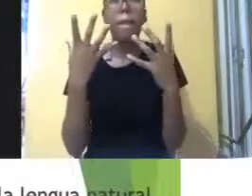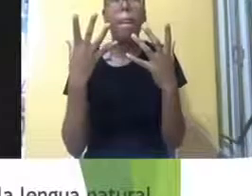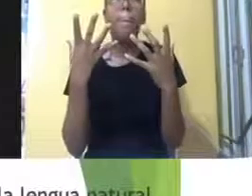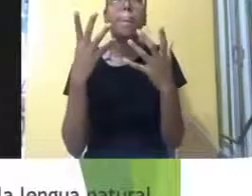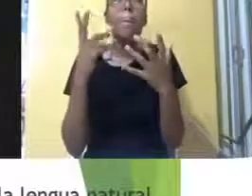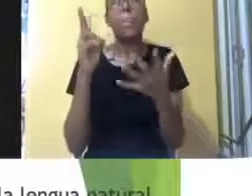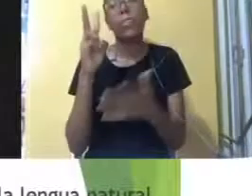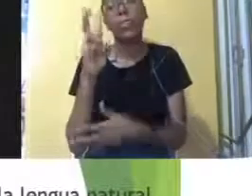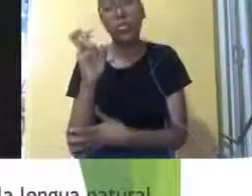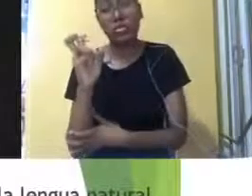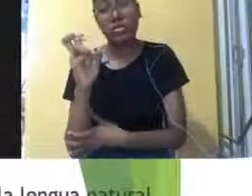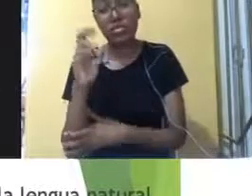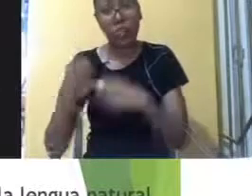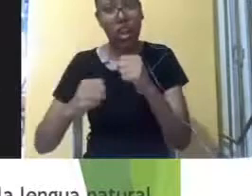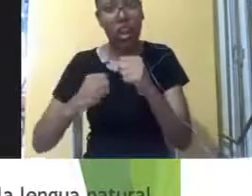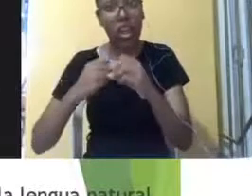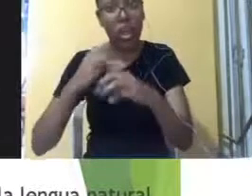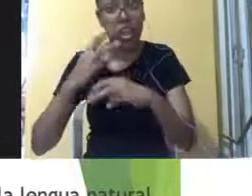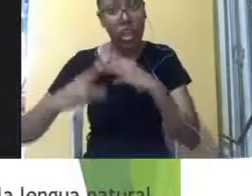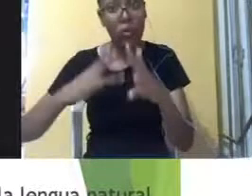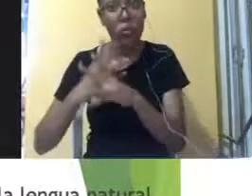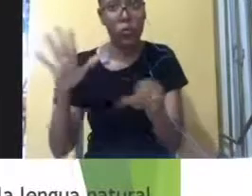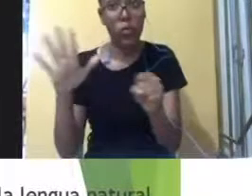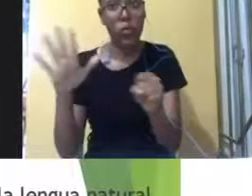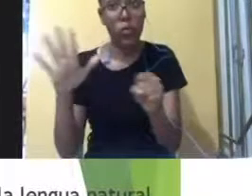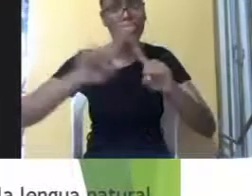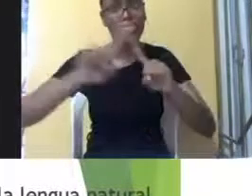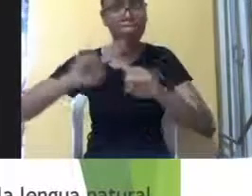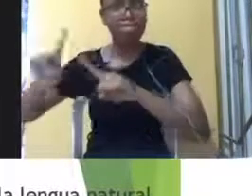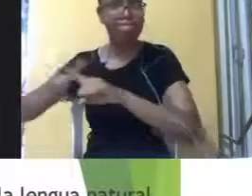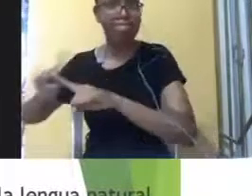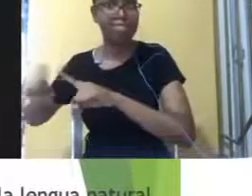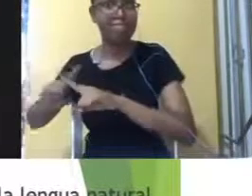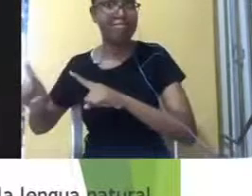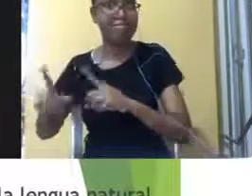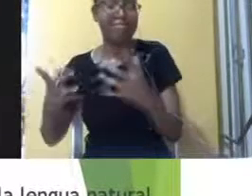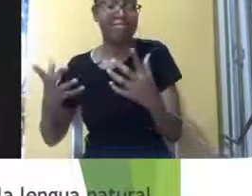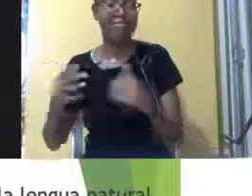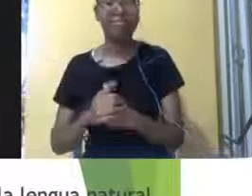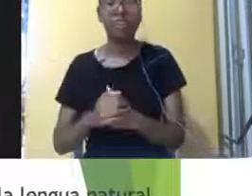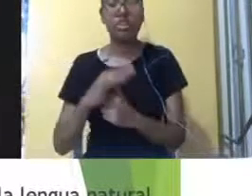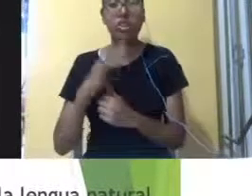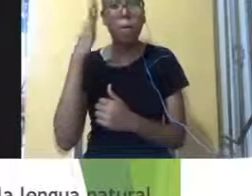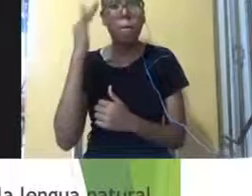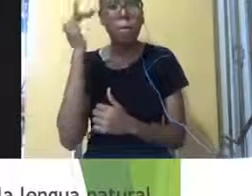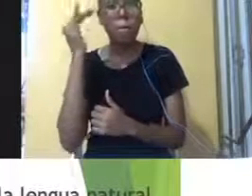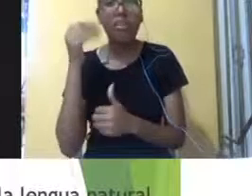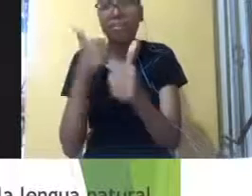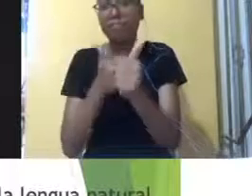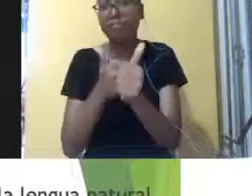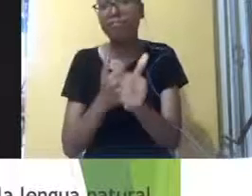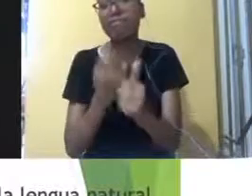y dialectos en lengua de señas, bueno, muchísimo más. por lo mismo, porque tiene que